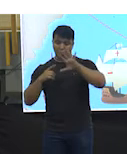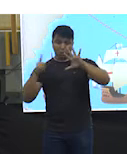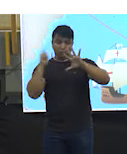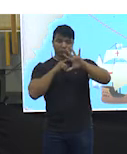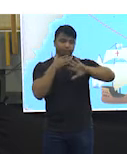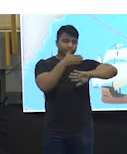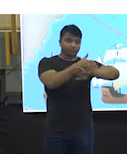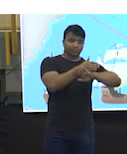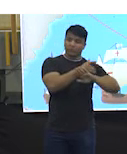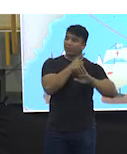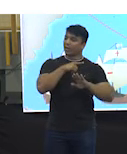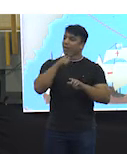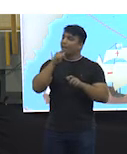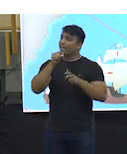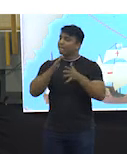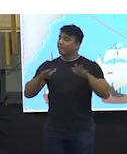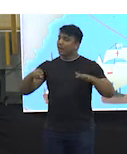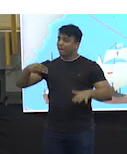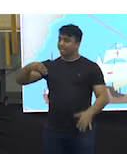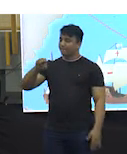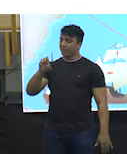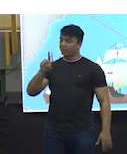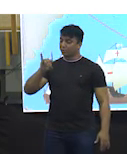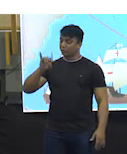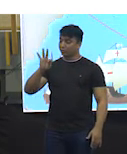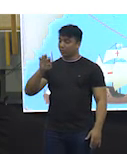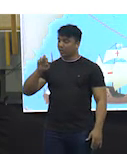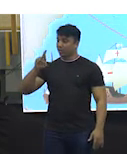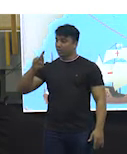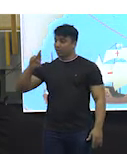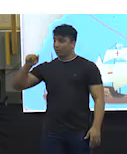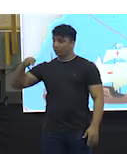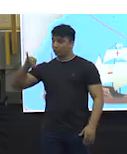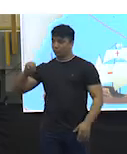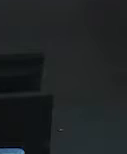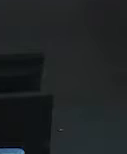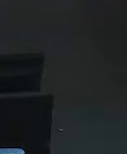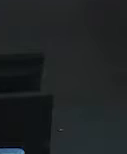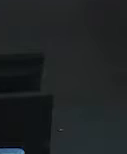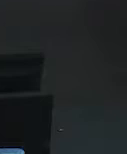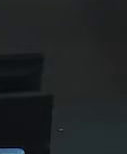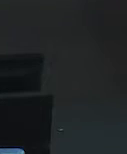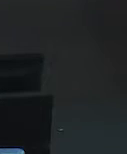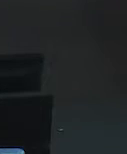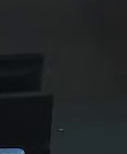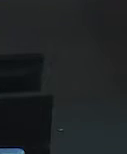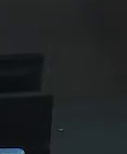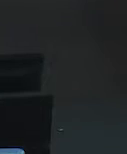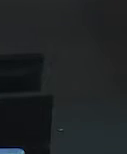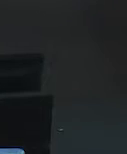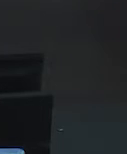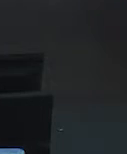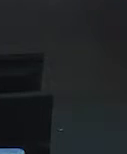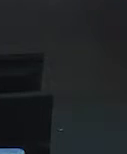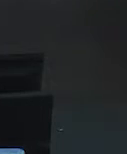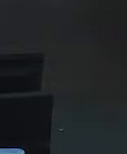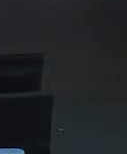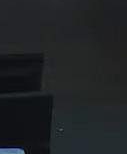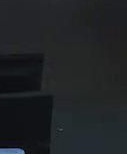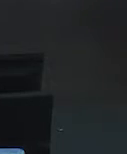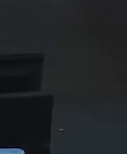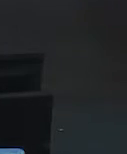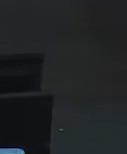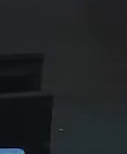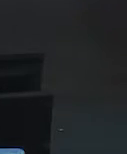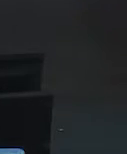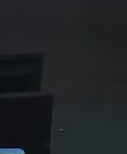Mediterrâneo, houve a necessidade e o estímulo para que portugueses, espanhóis começassem